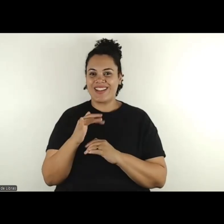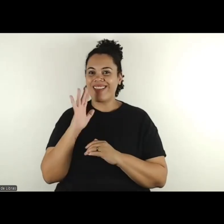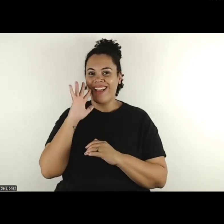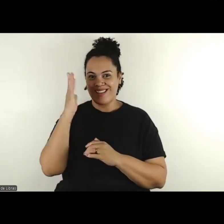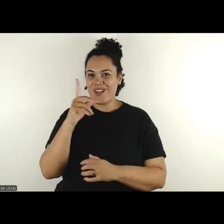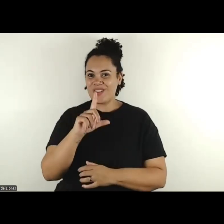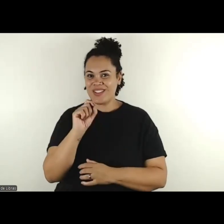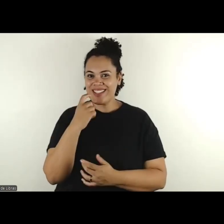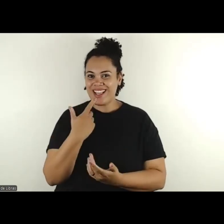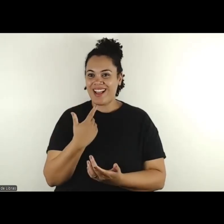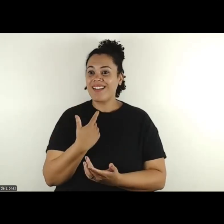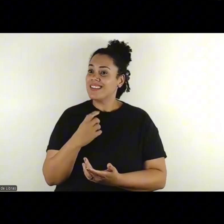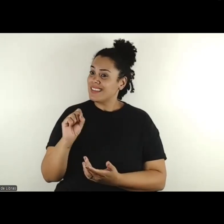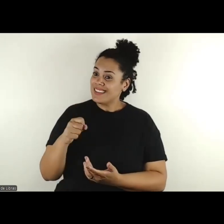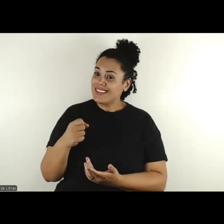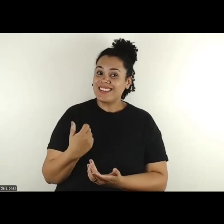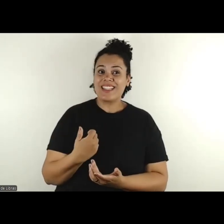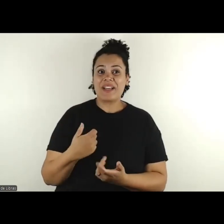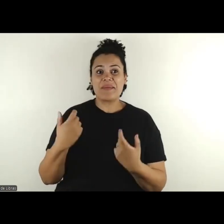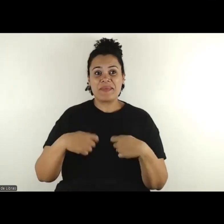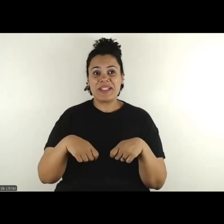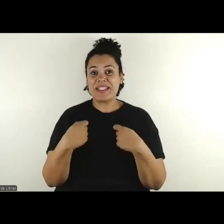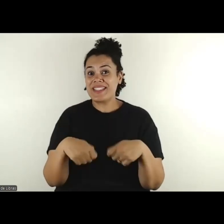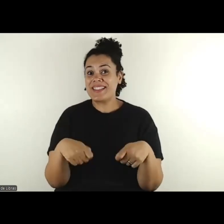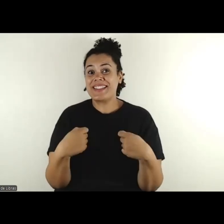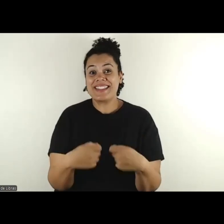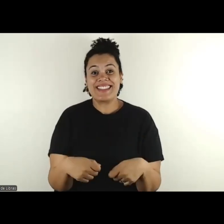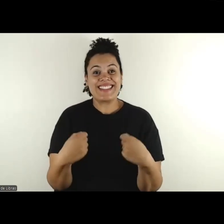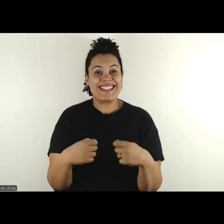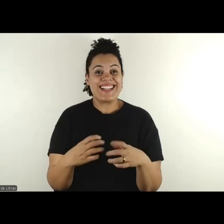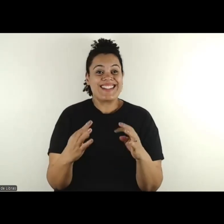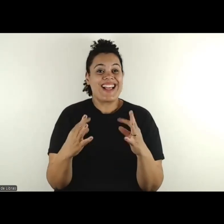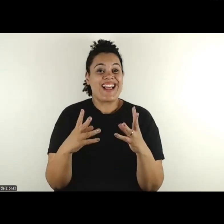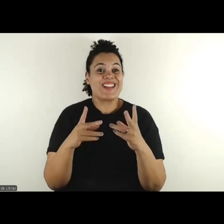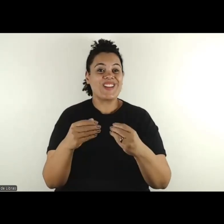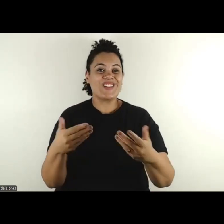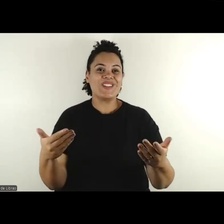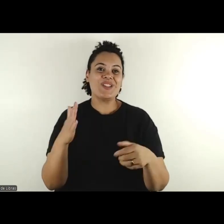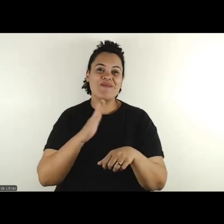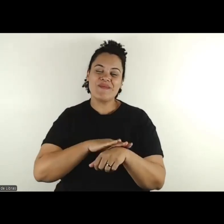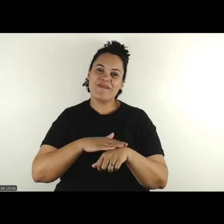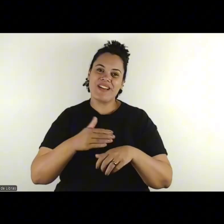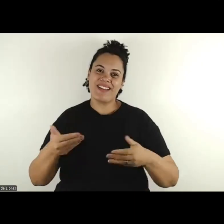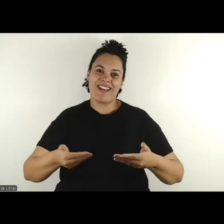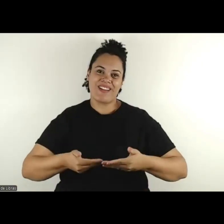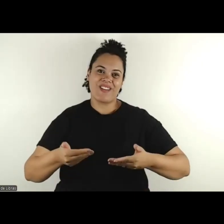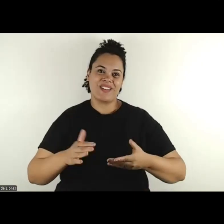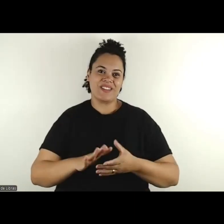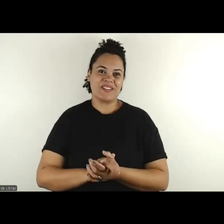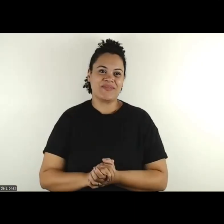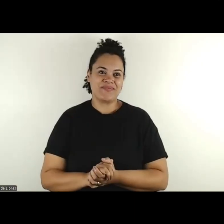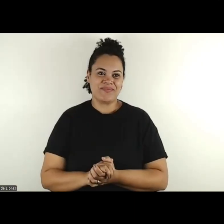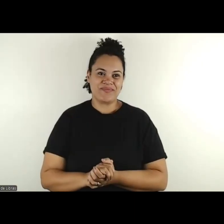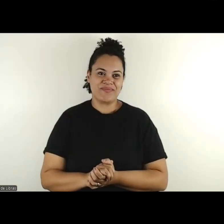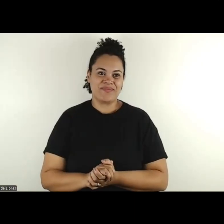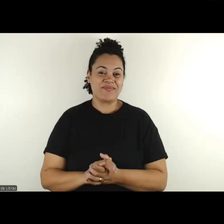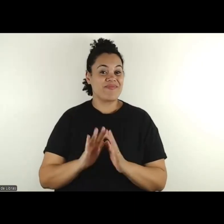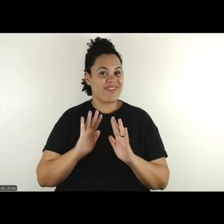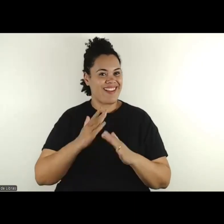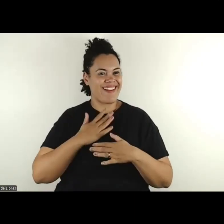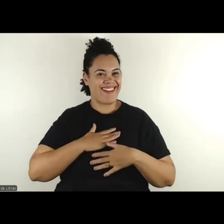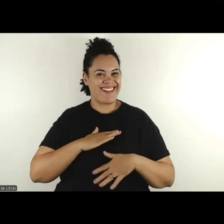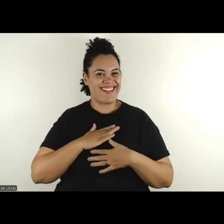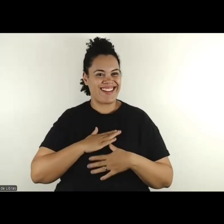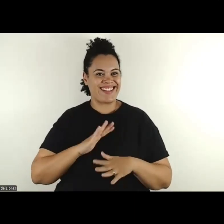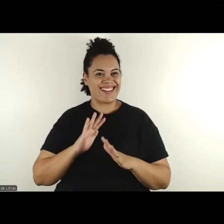Tem que ter, gente. É o sinal de luz que a gente precisa para tudo nesse momento que a gente está vivendo. Vamos chegar lá, calma aí.